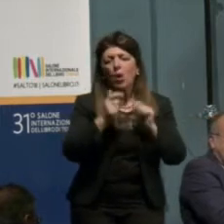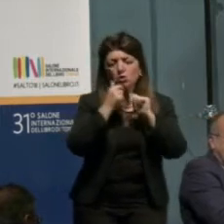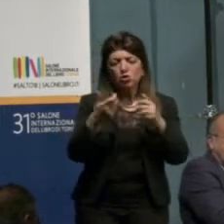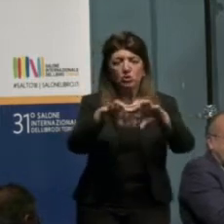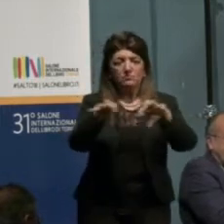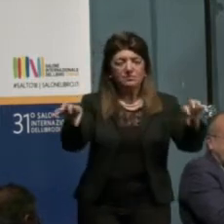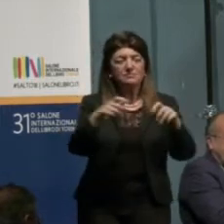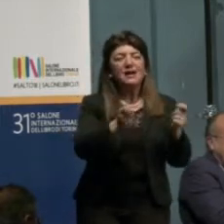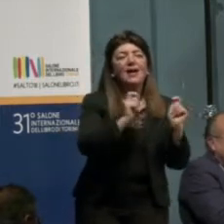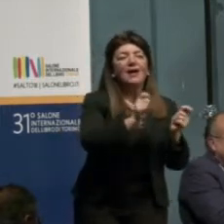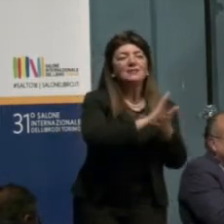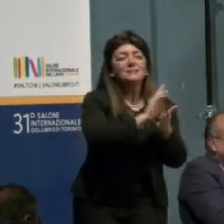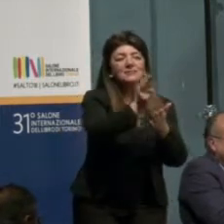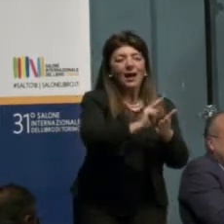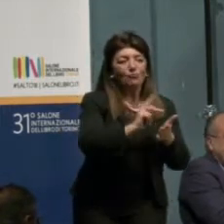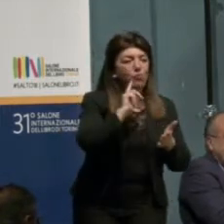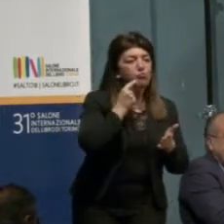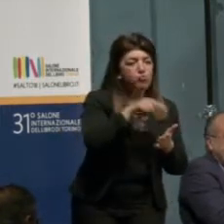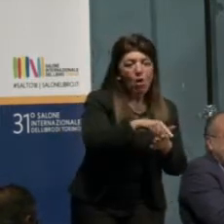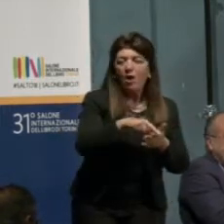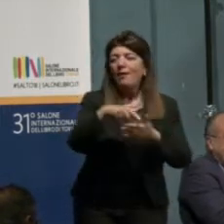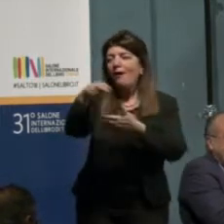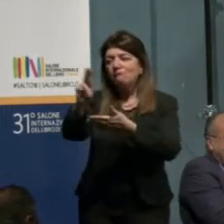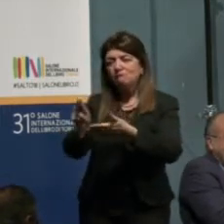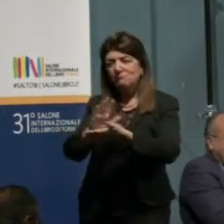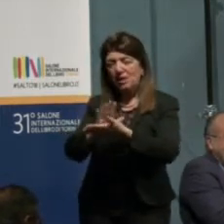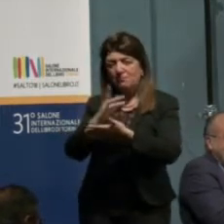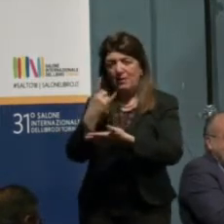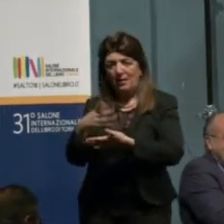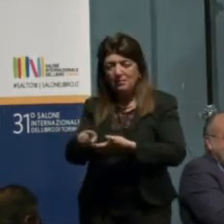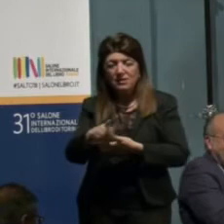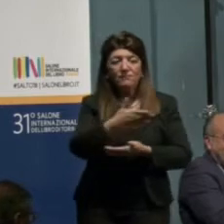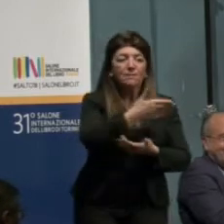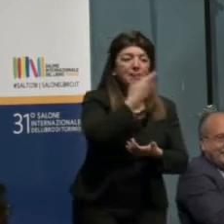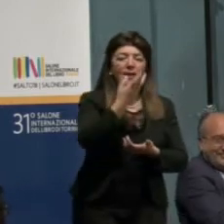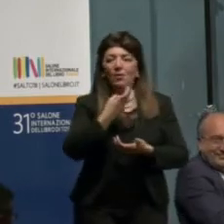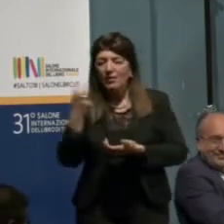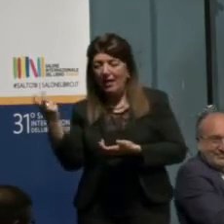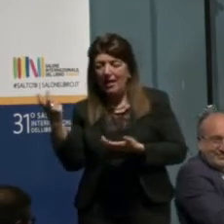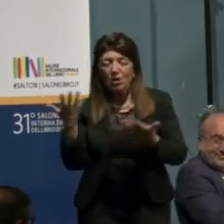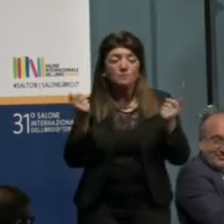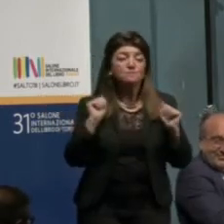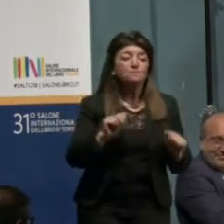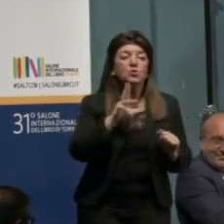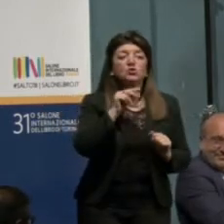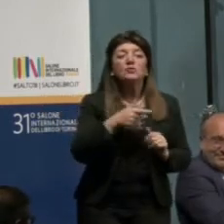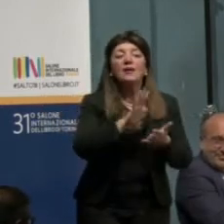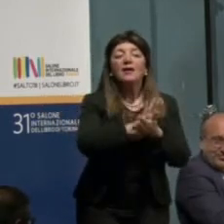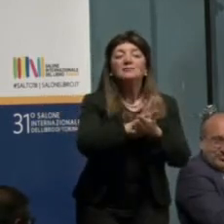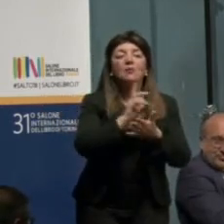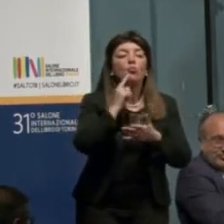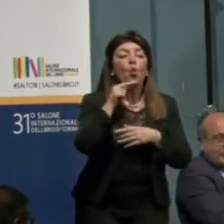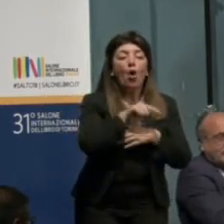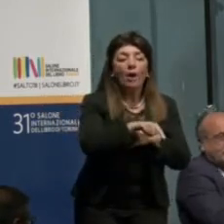cattiva è un po così da bambini no bene male bianco e nero diciamo che la stampa buona e la